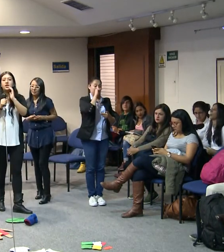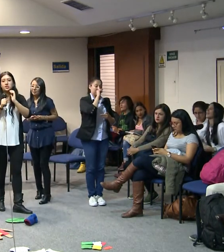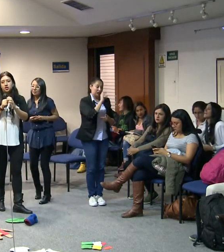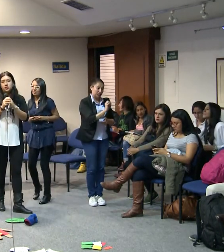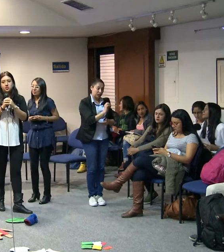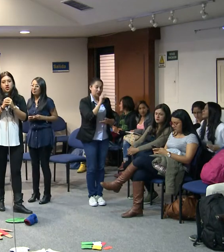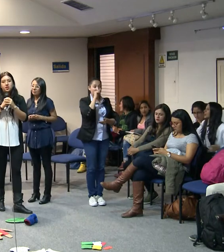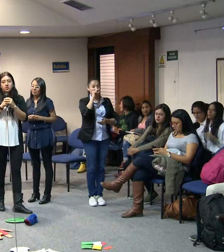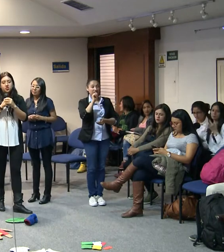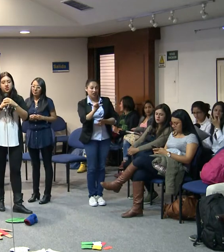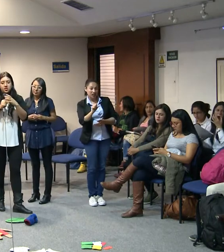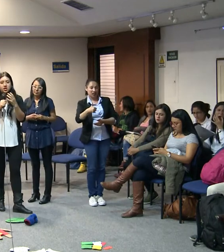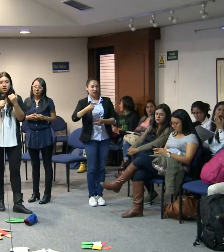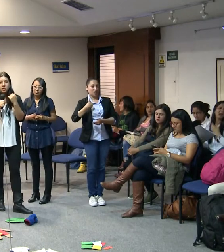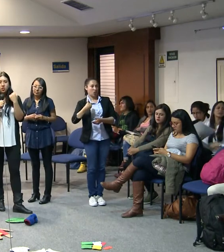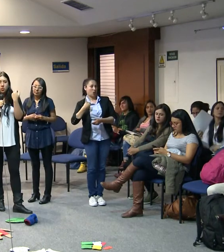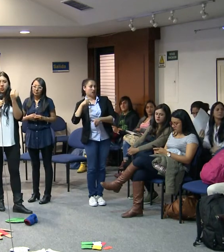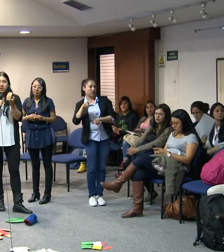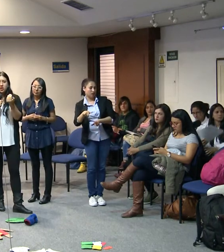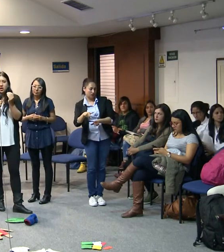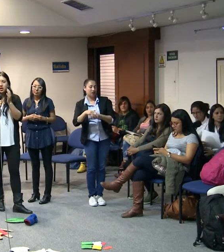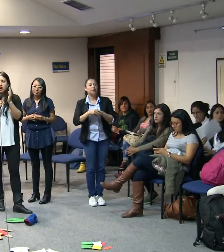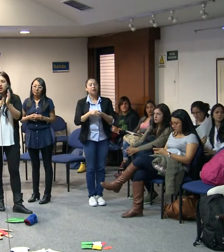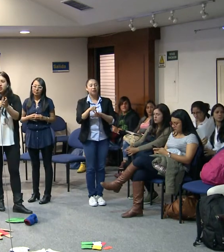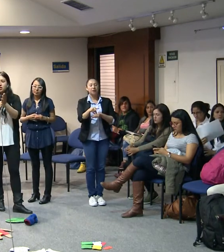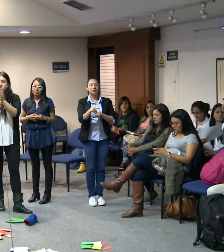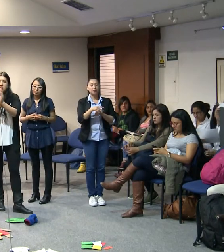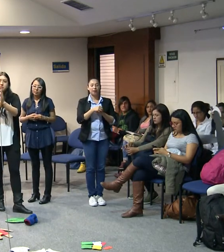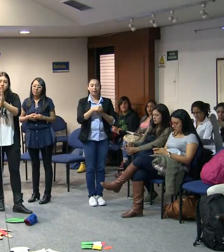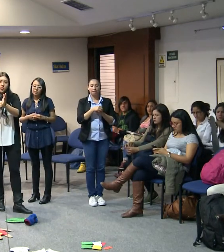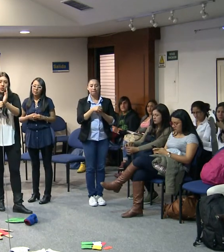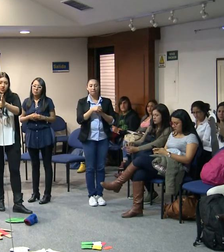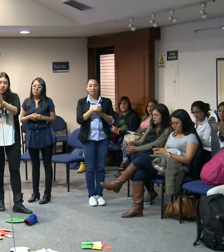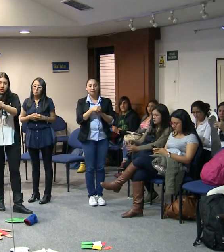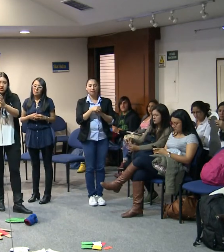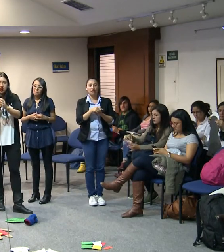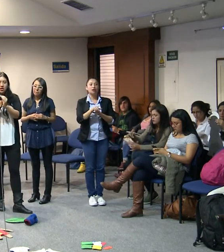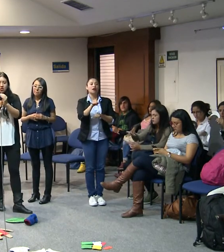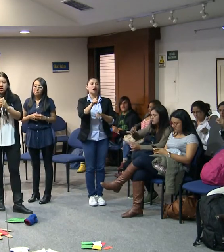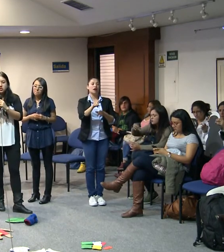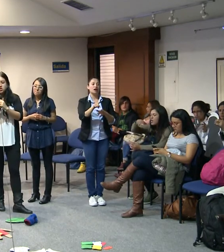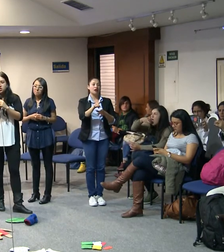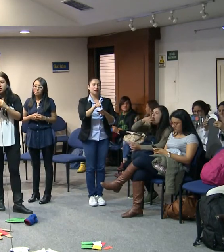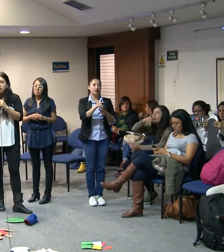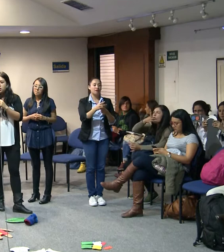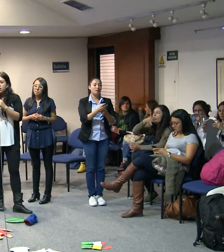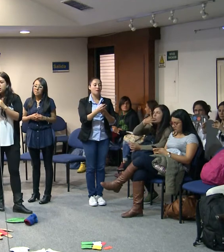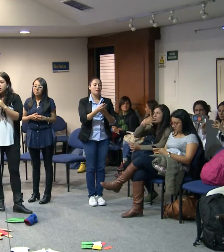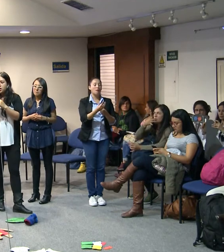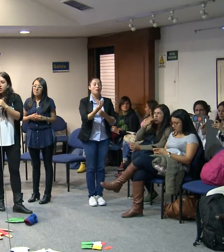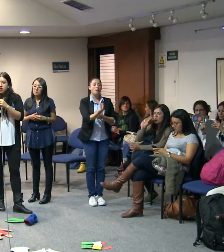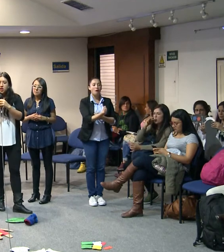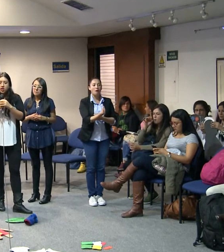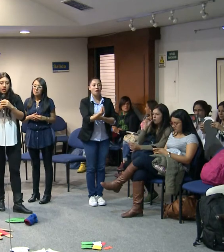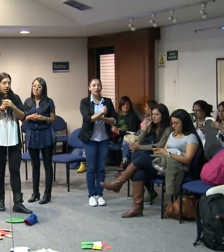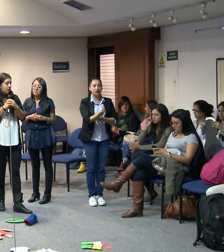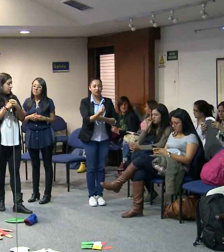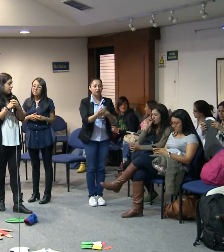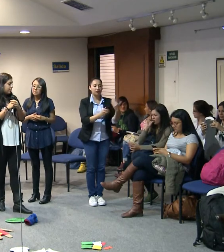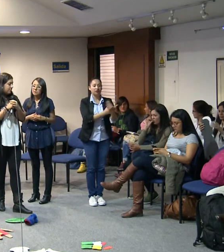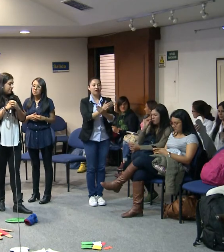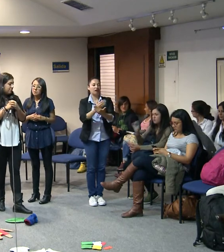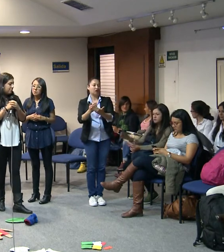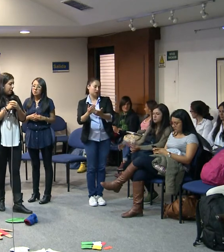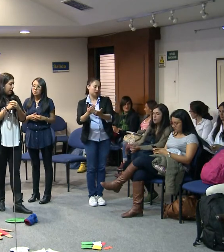y adolescentes. Entonces sí se ha tenido como en cuenta que hay población hasta la adolescencia